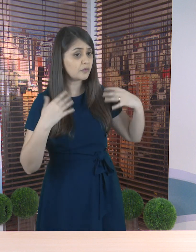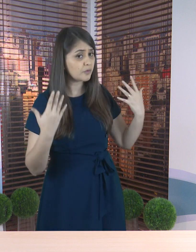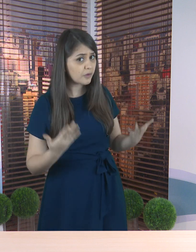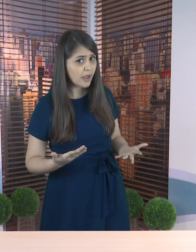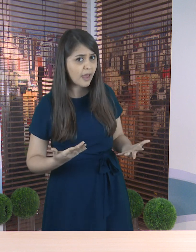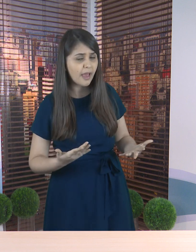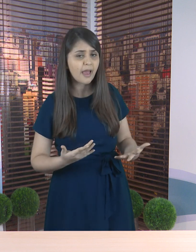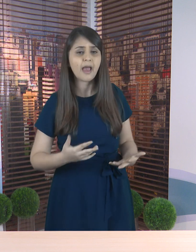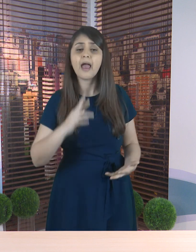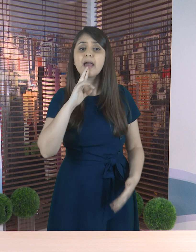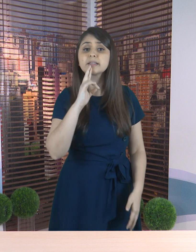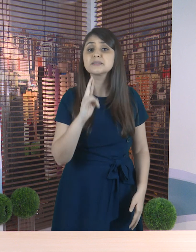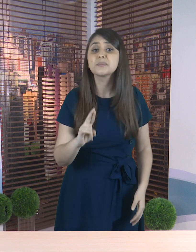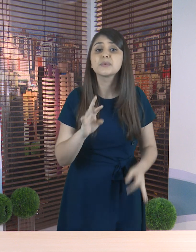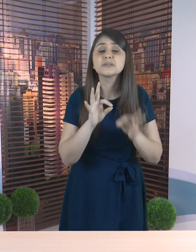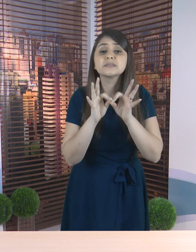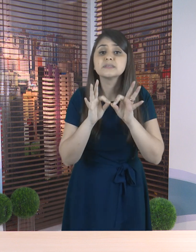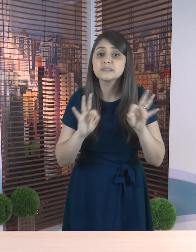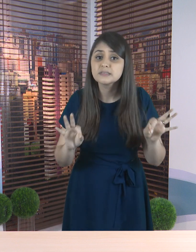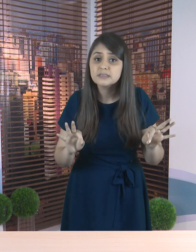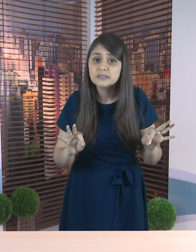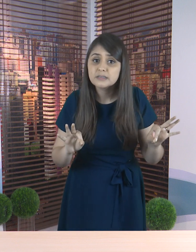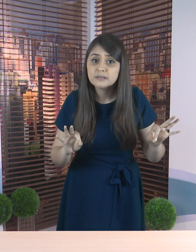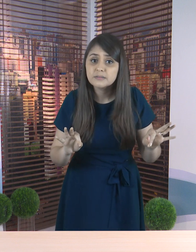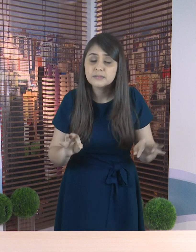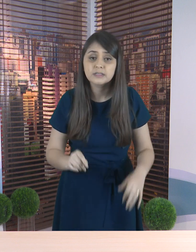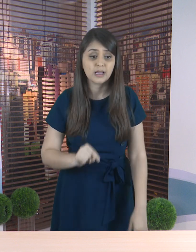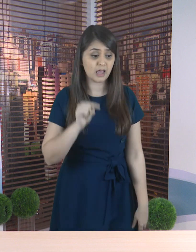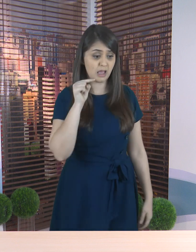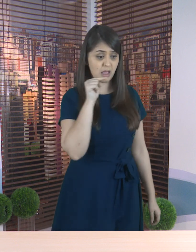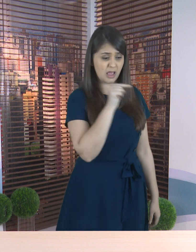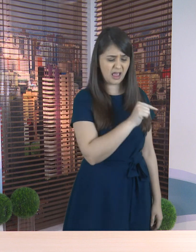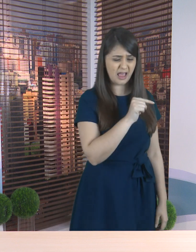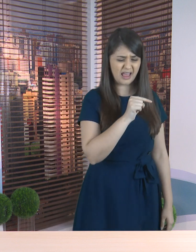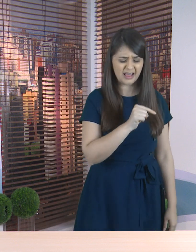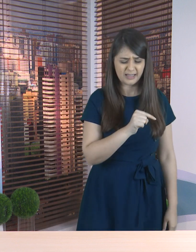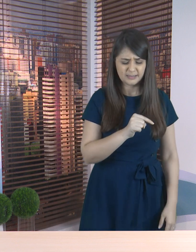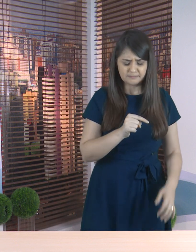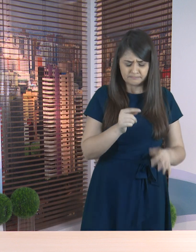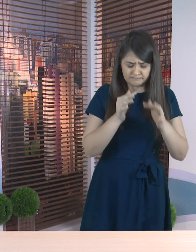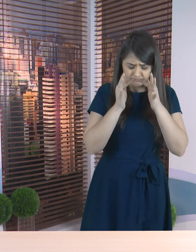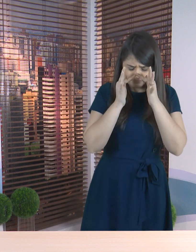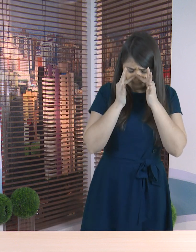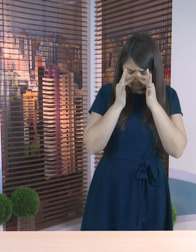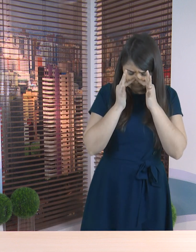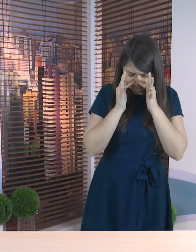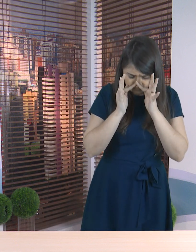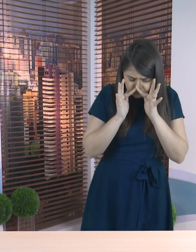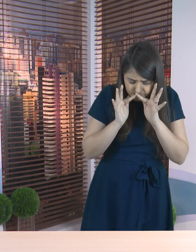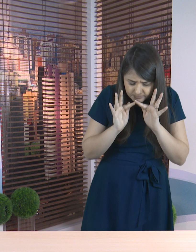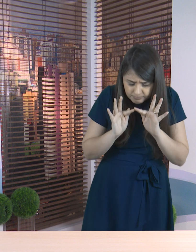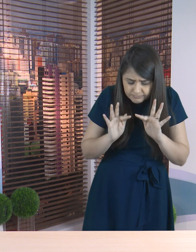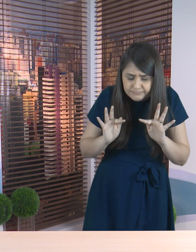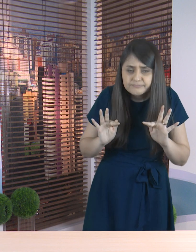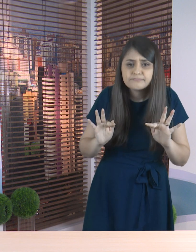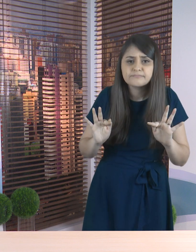procedimento. Isso exige uma reparação. Inclusive no capítulo 11, versículo de número 13, Zofar fala de